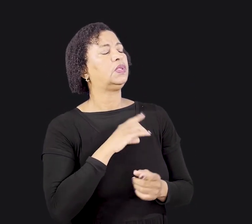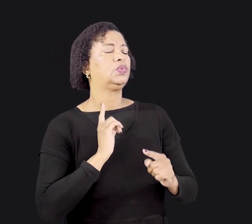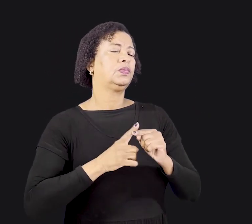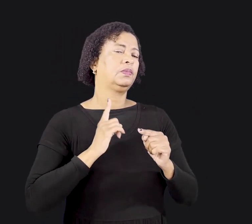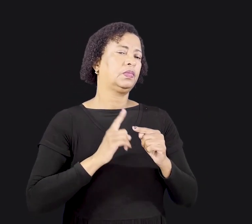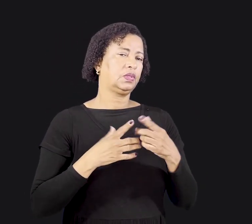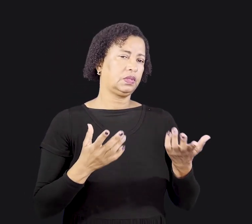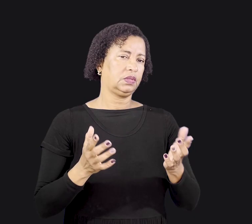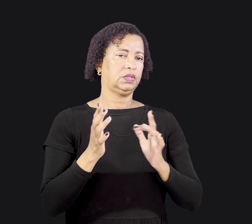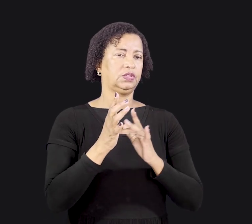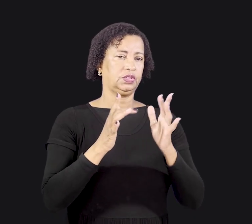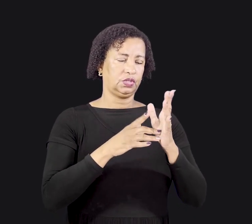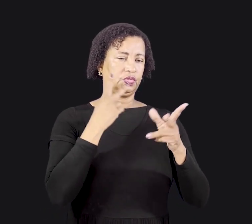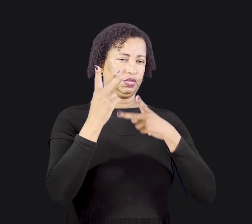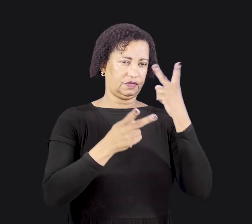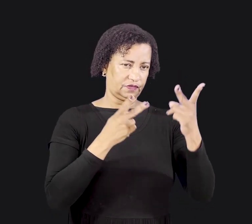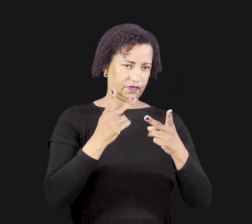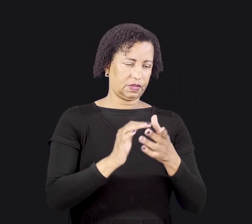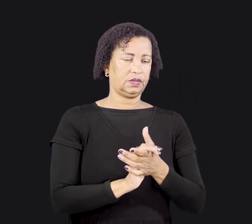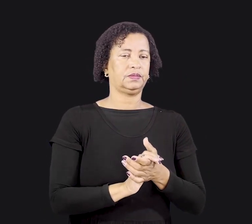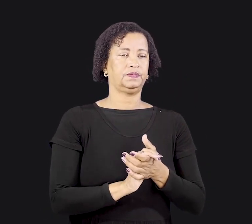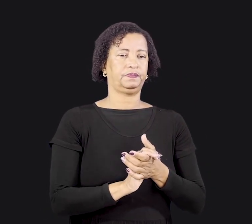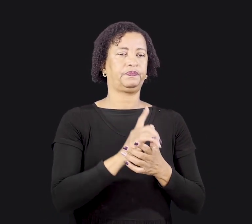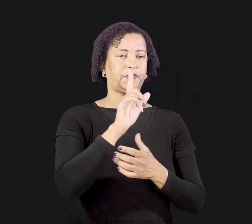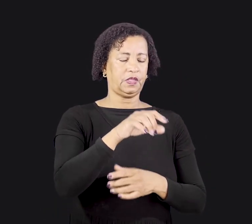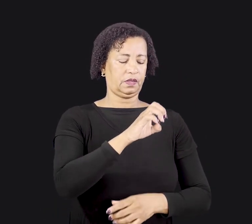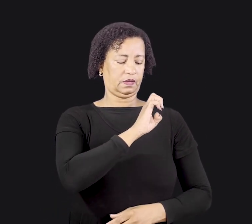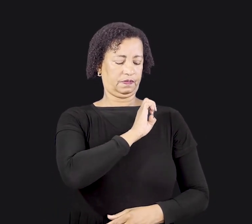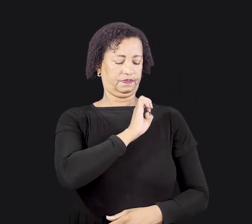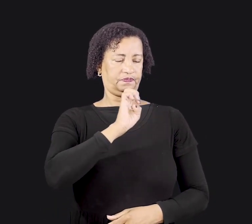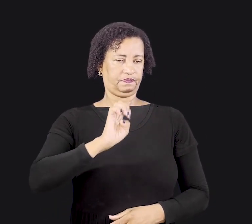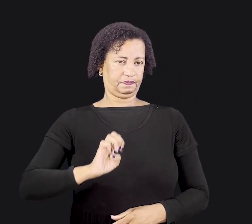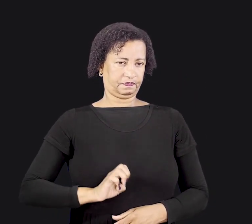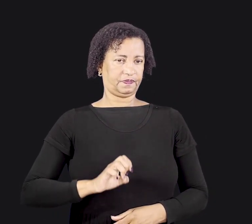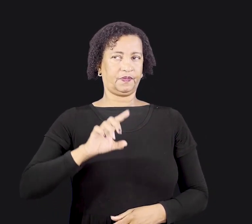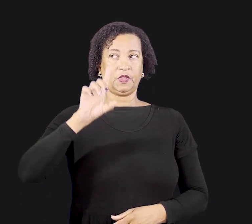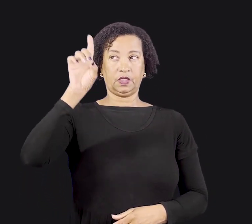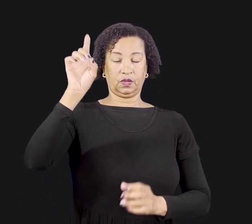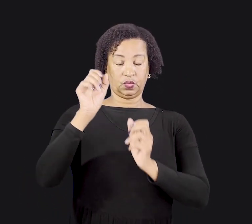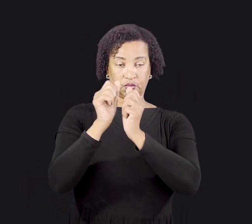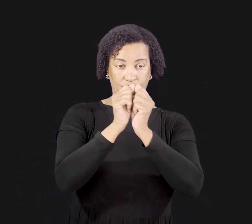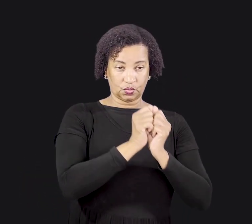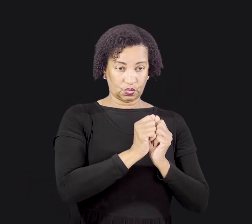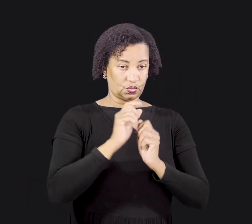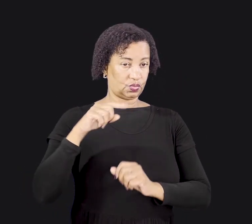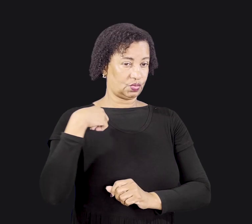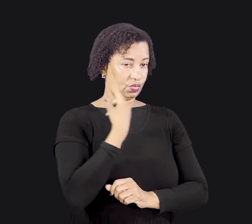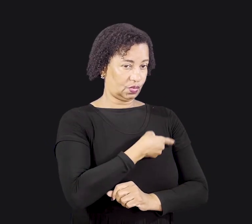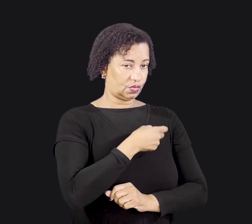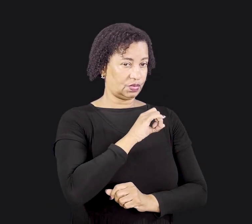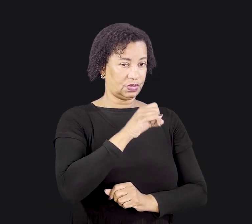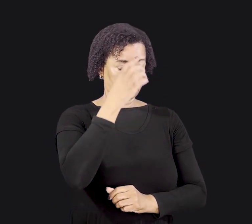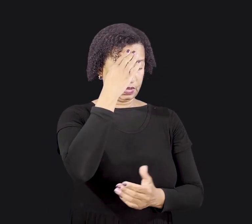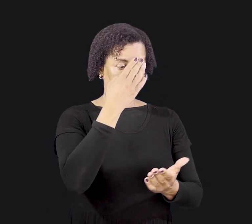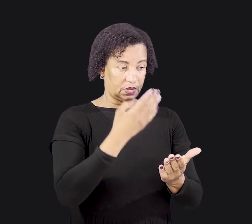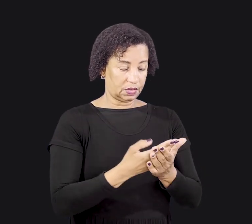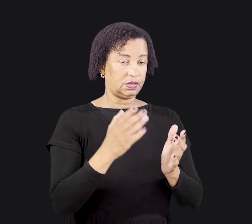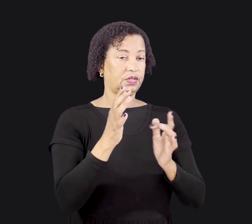Jesus estava dizendo que ele é Emanuel, Deus conosco. Se eles acreditavam que Jesus era Deus e Deus